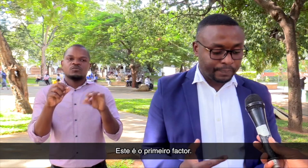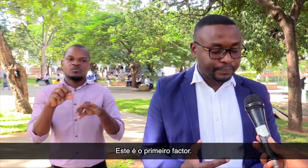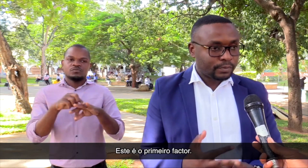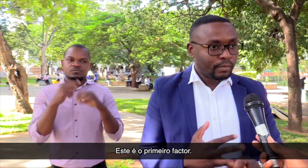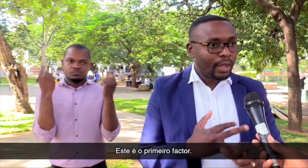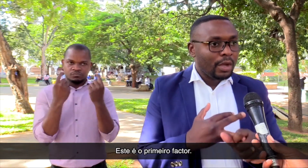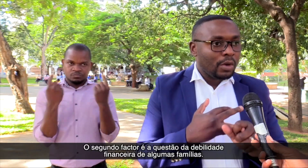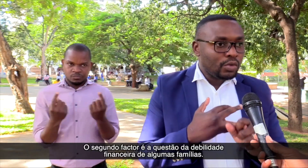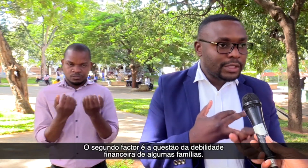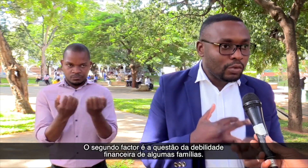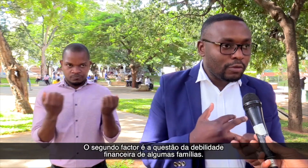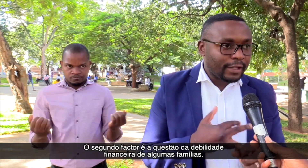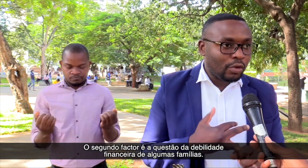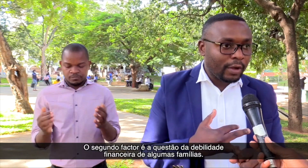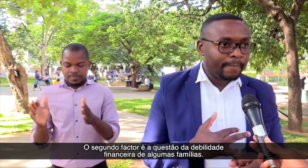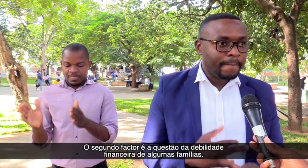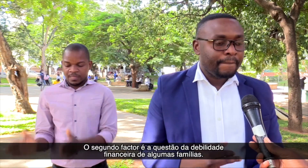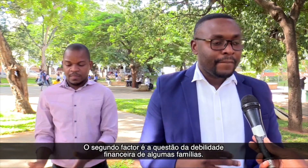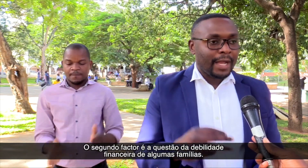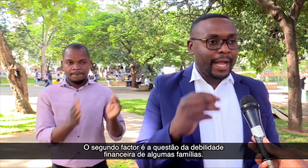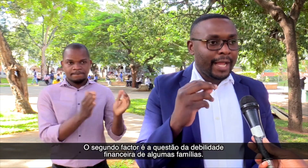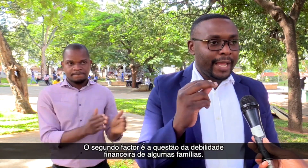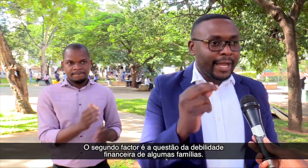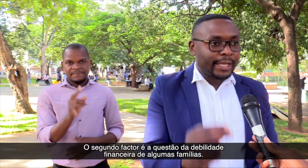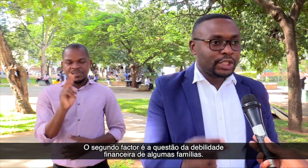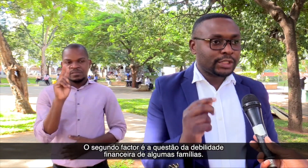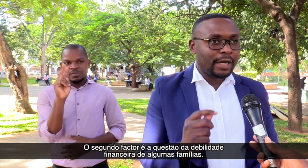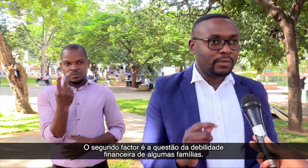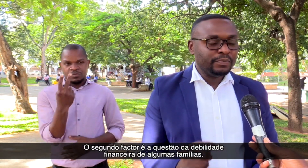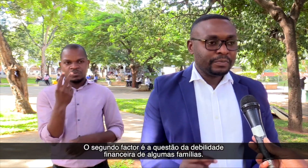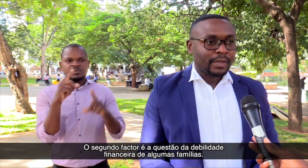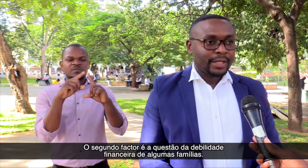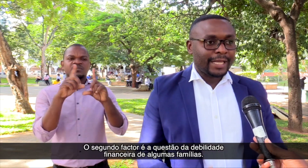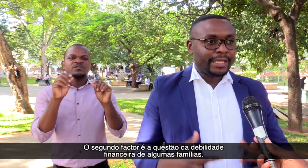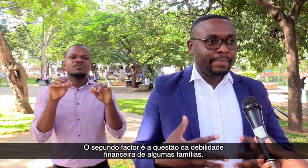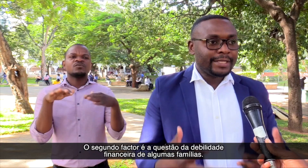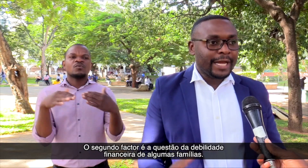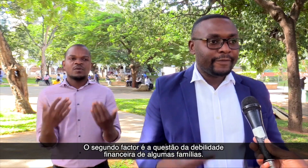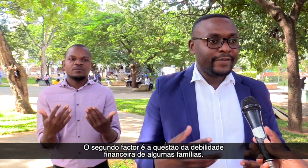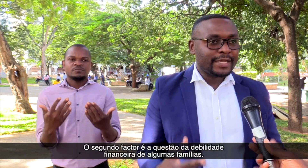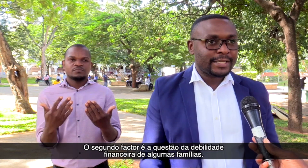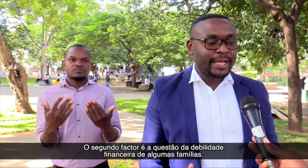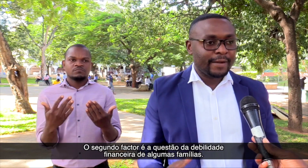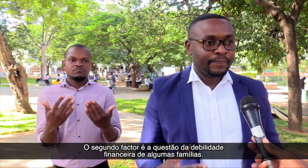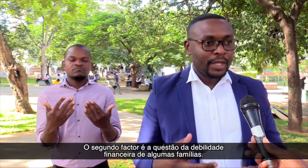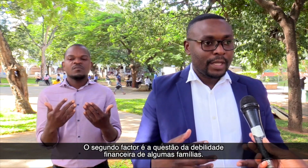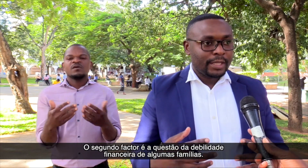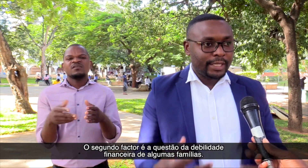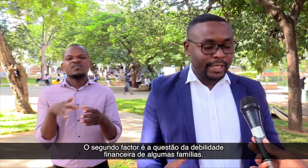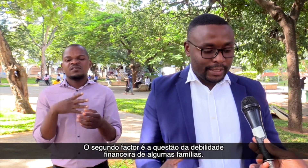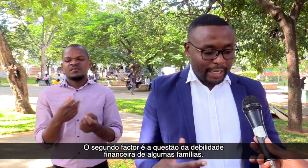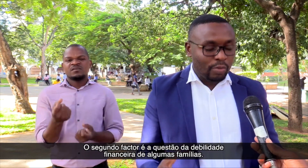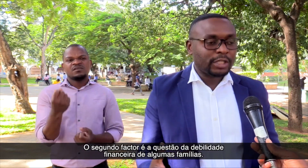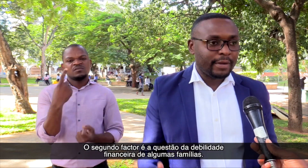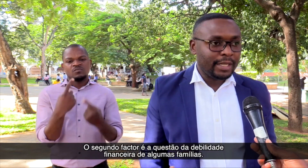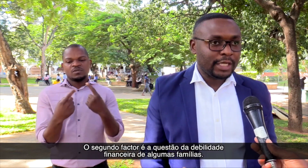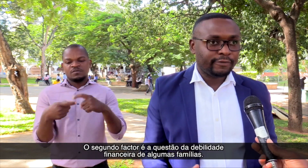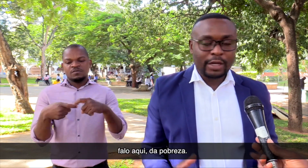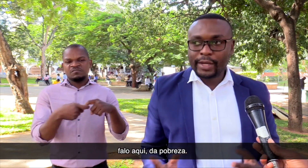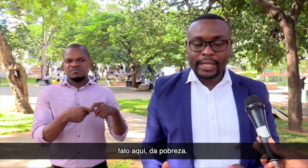fator. O segundo fator é a questão da debilidade financeira de